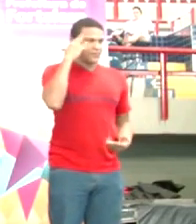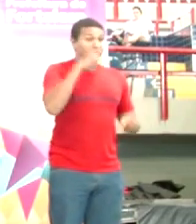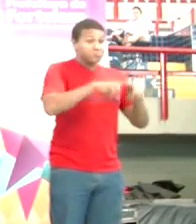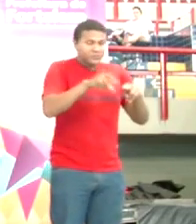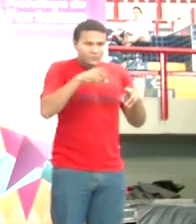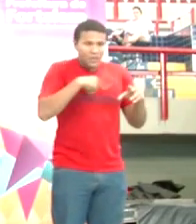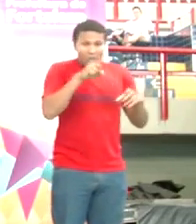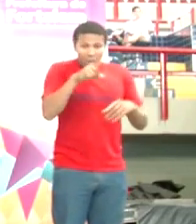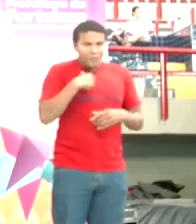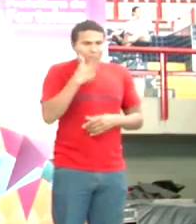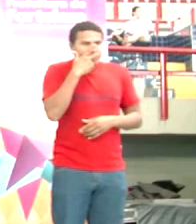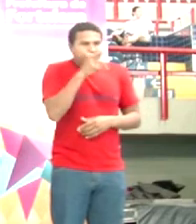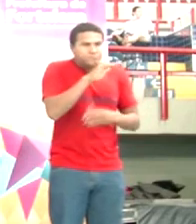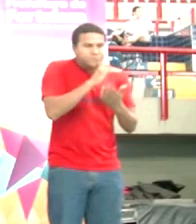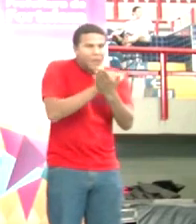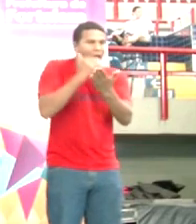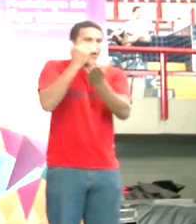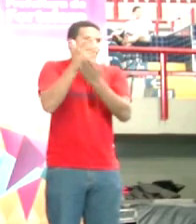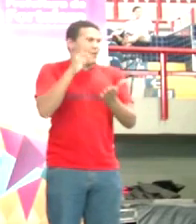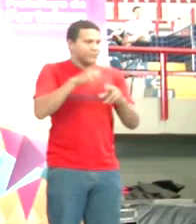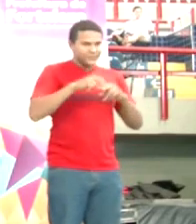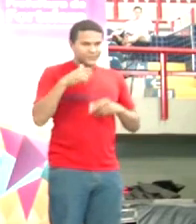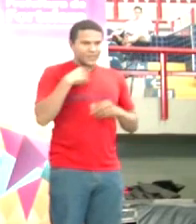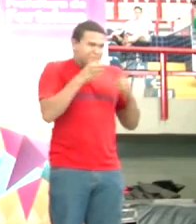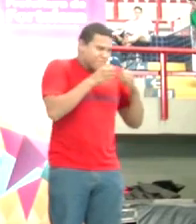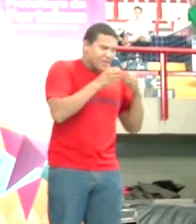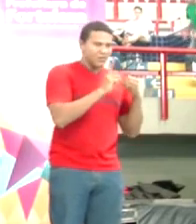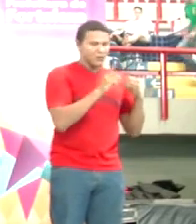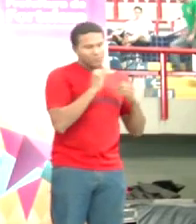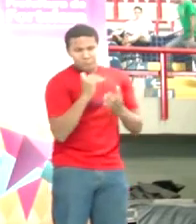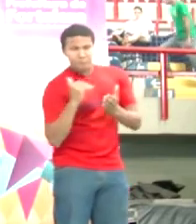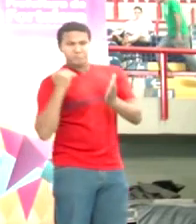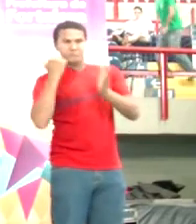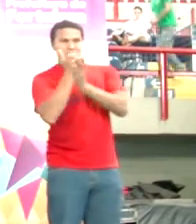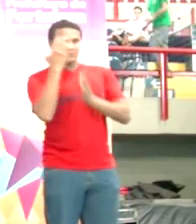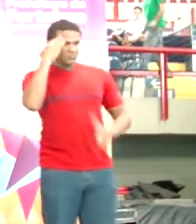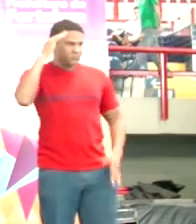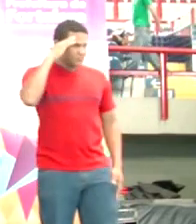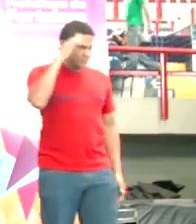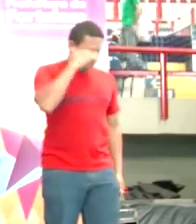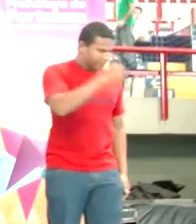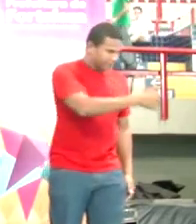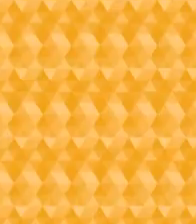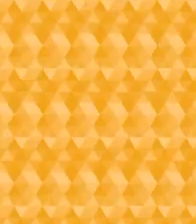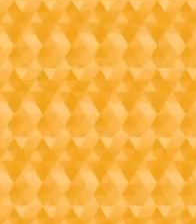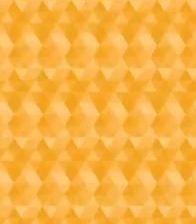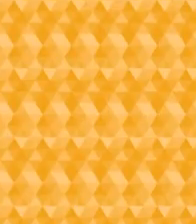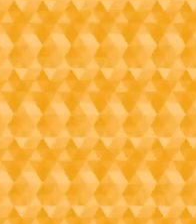encontrou. Show? Por isso a resposta aí vai ser 27, porque deu 26,9.